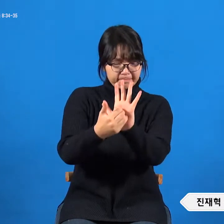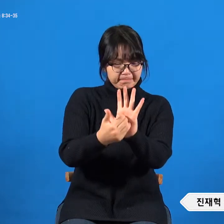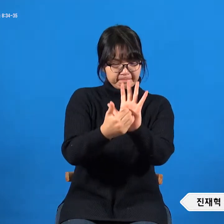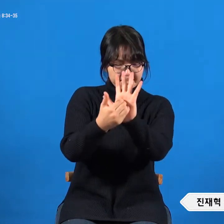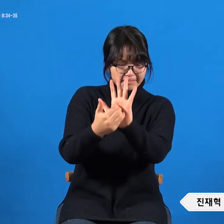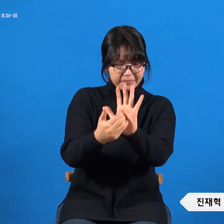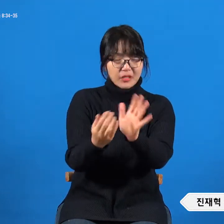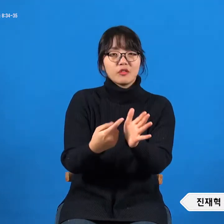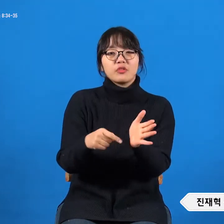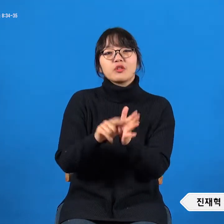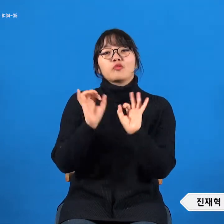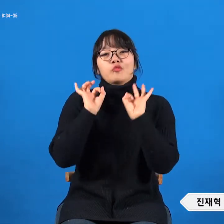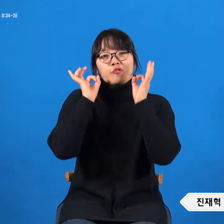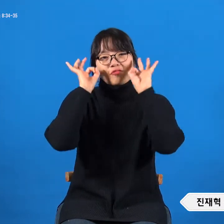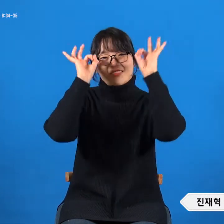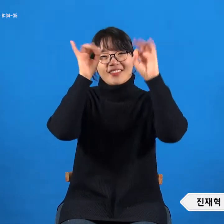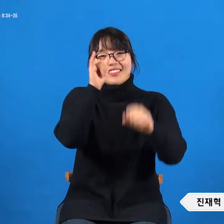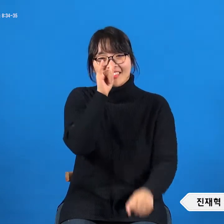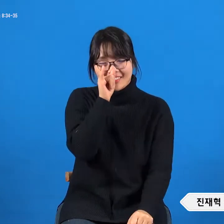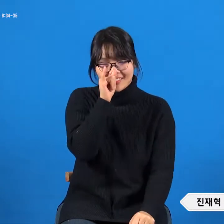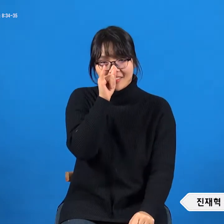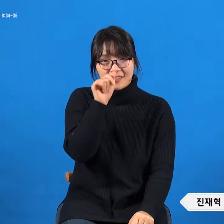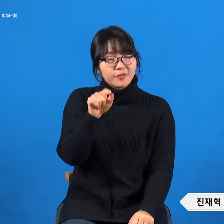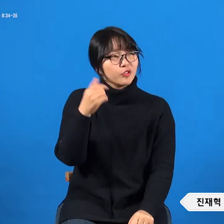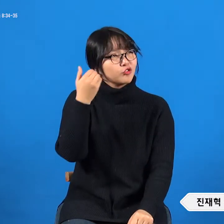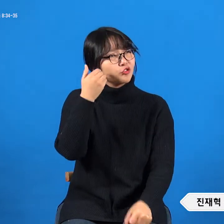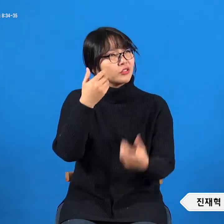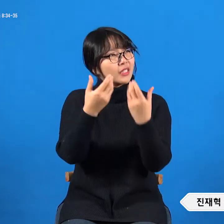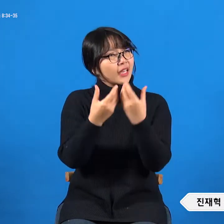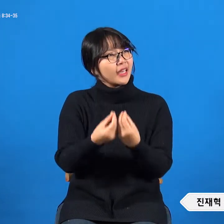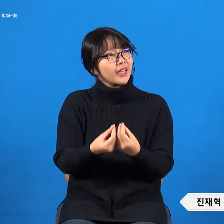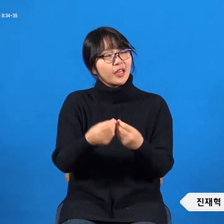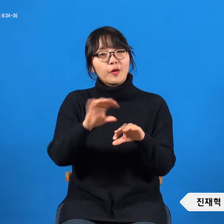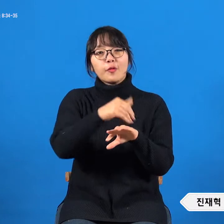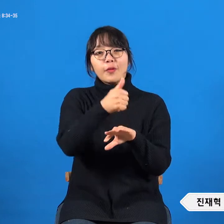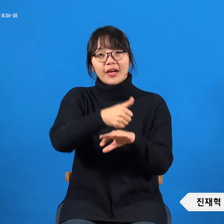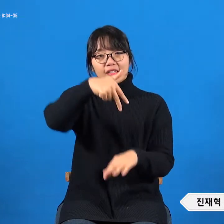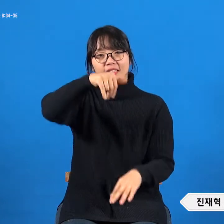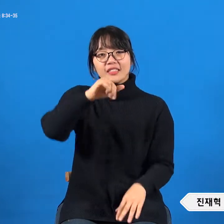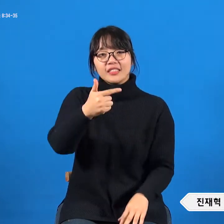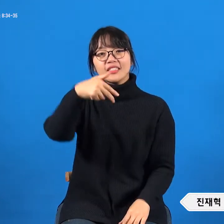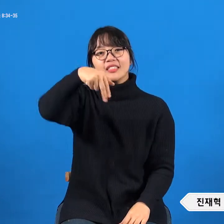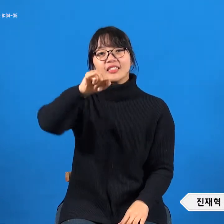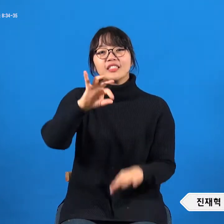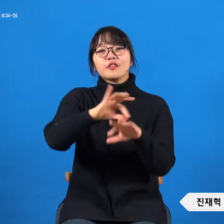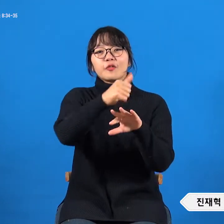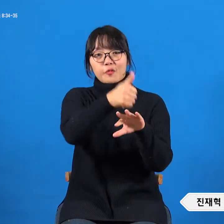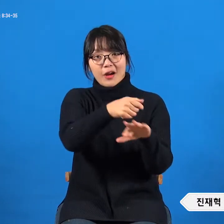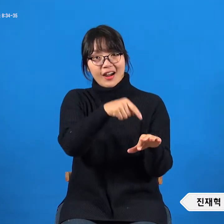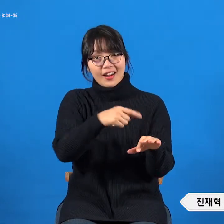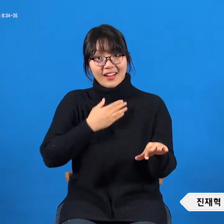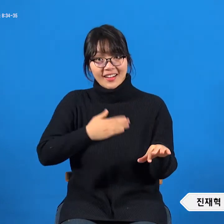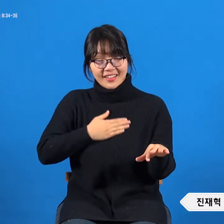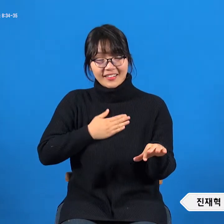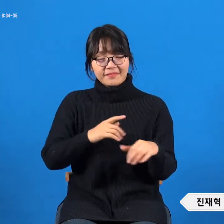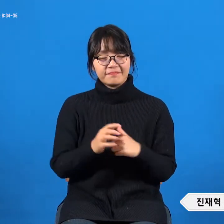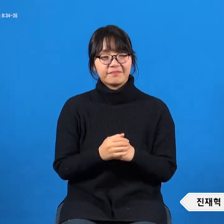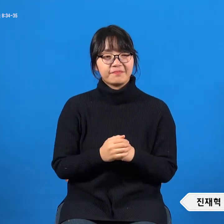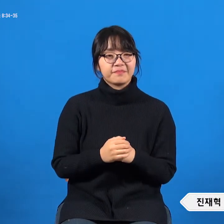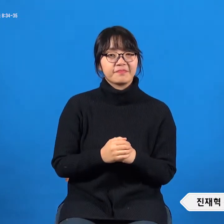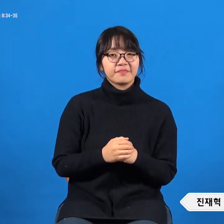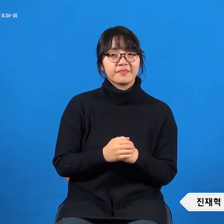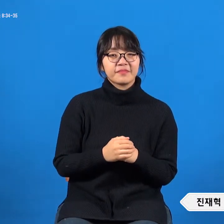봅니다. 불로초를 구하기 위해서 오랜 시간들을 들였던 진시 황제의 이야기를 우리는 기억합니다.